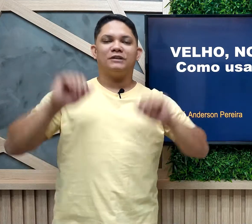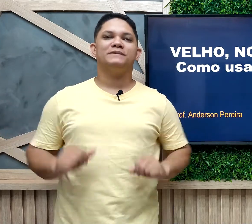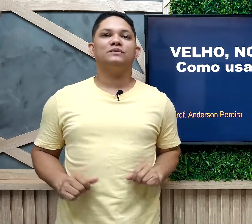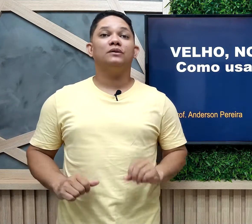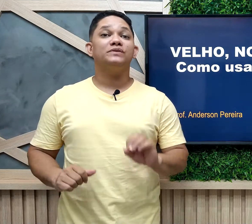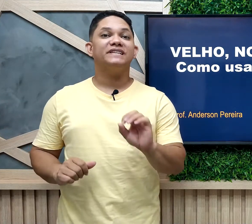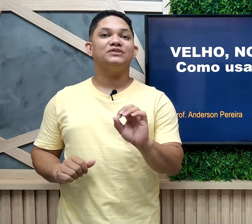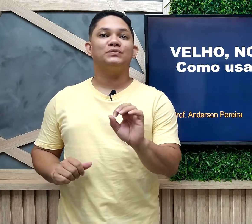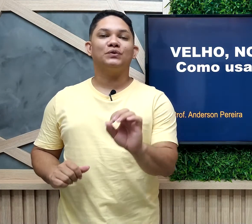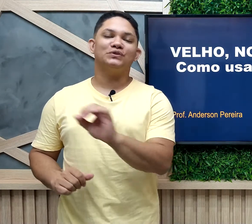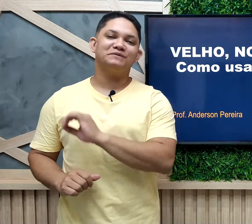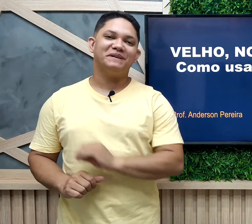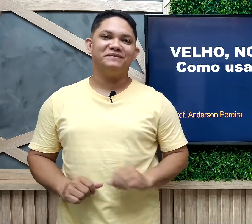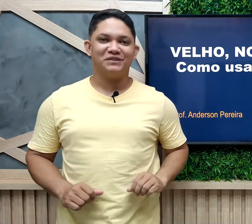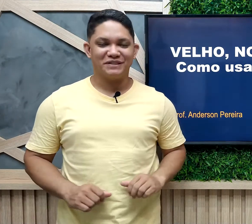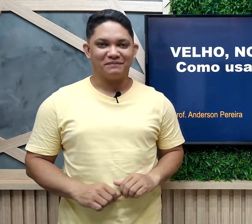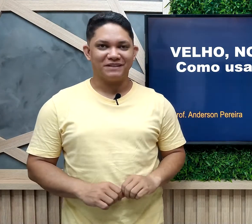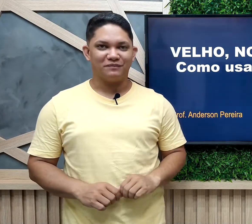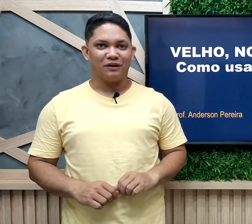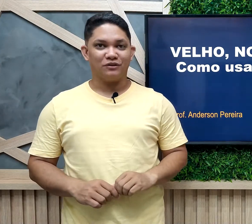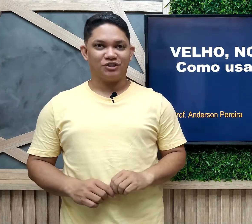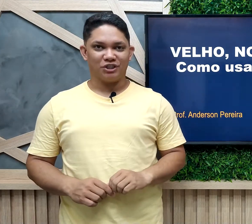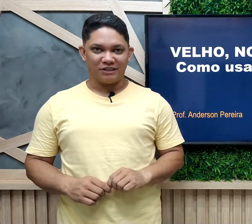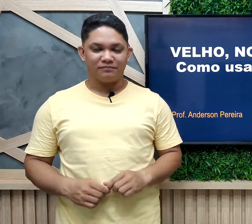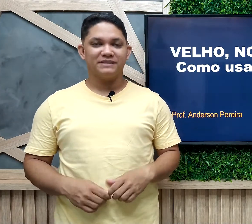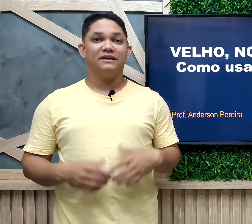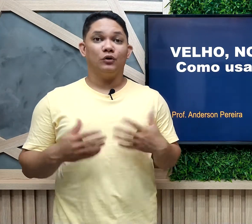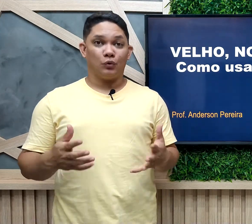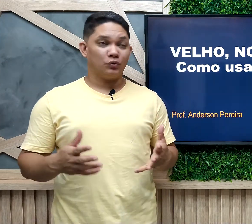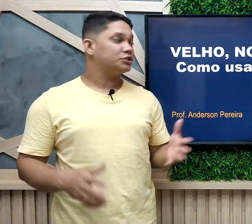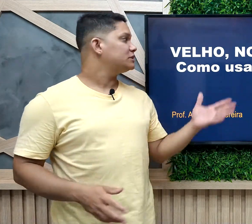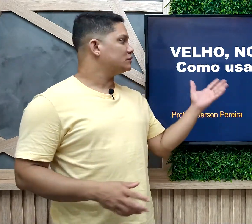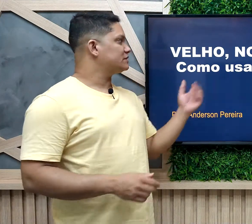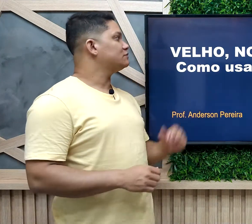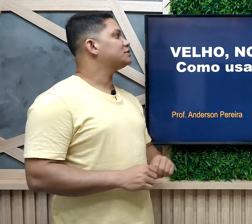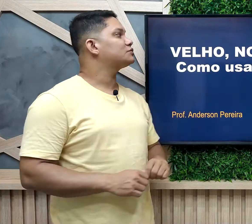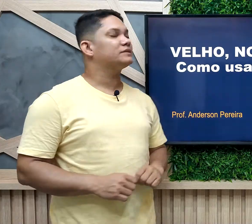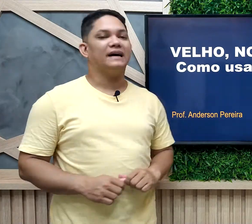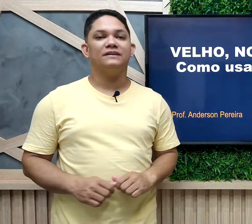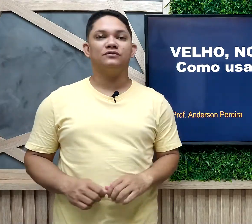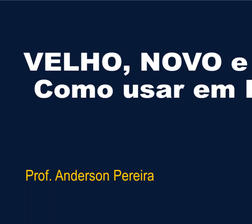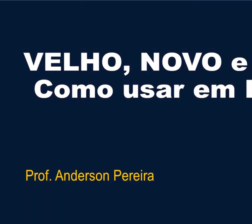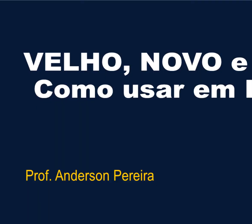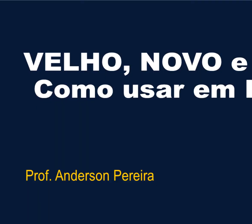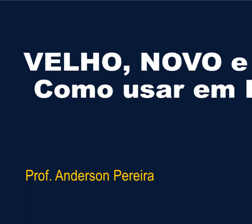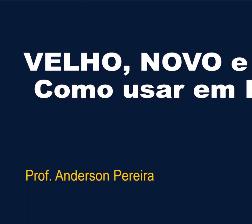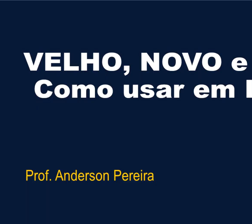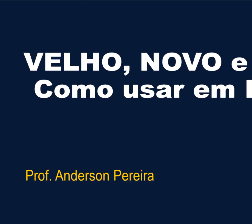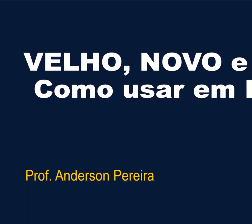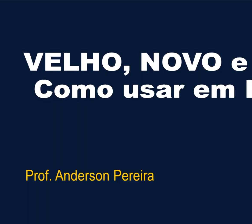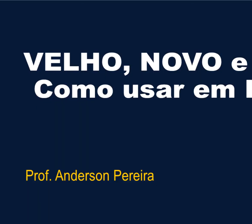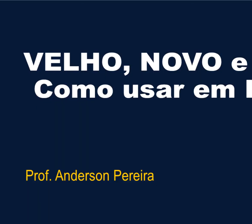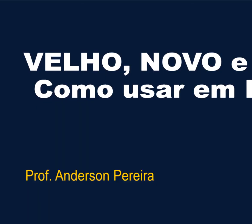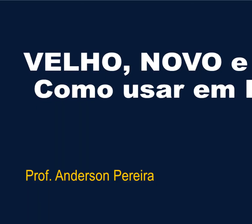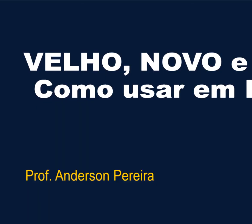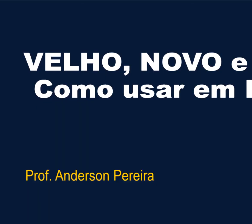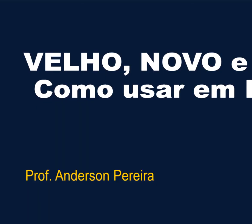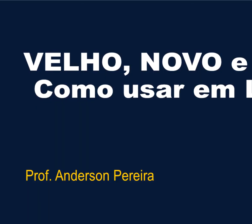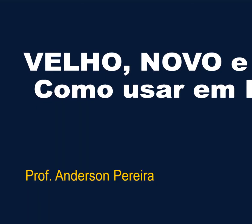Olá pessoal, sejam todos bem-vindos a mais uma aula de Libras. Hoje nós vamos estudar sobre os sinais de velho,